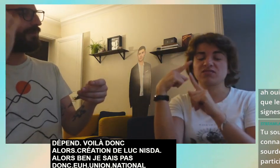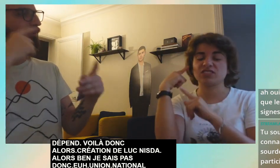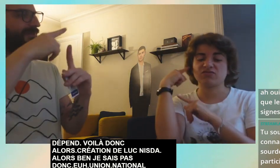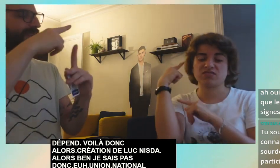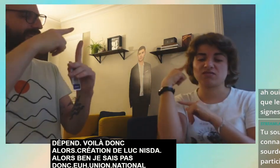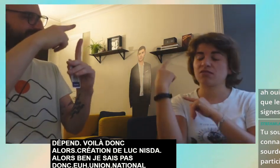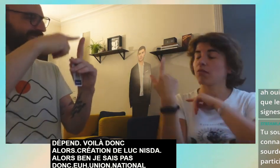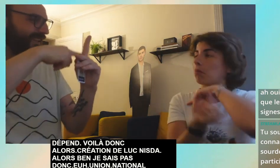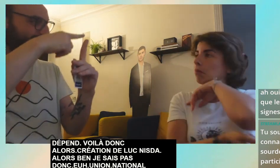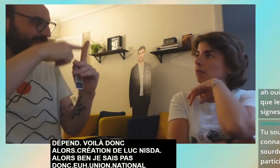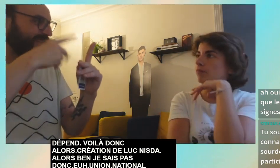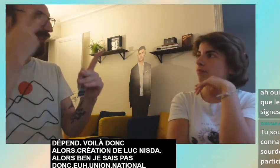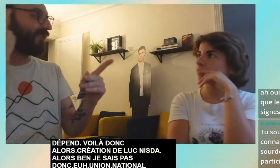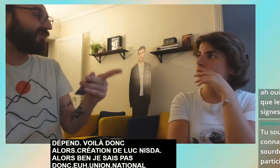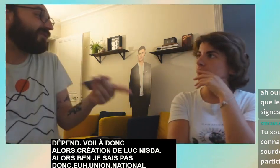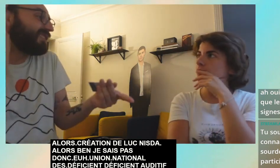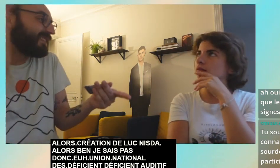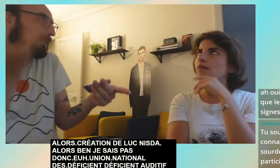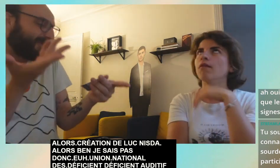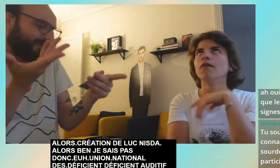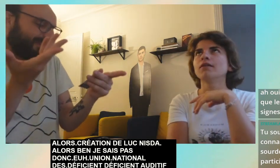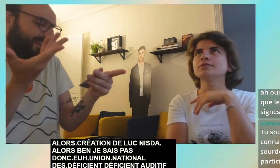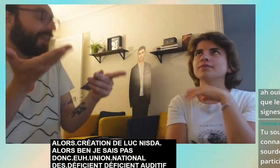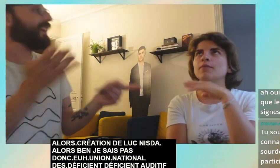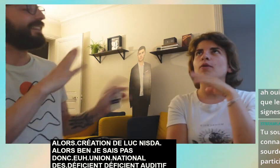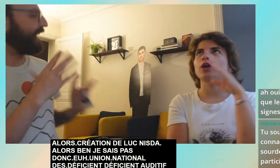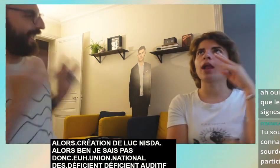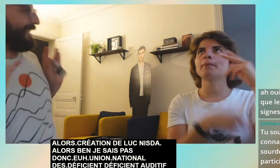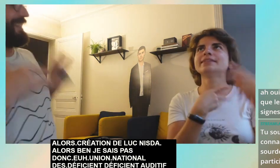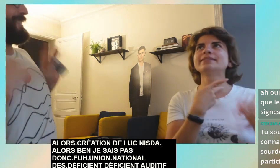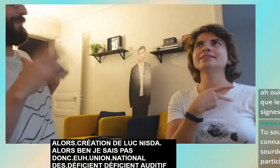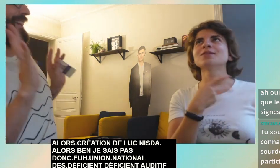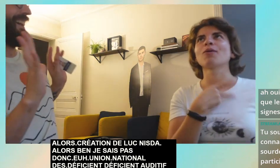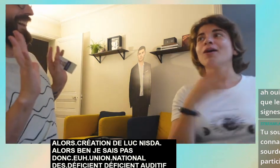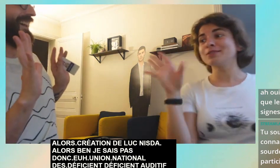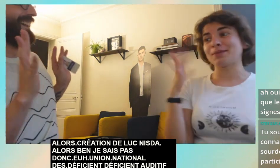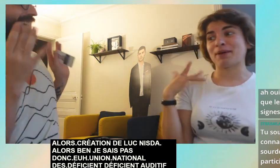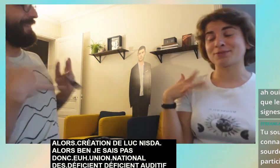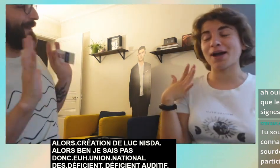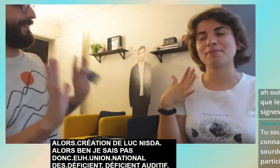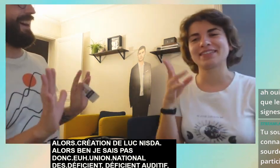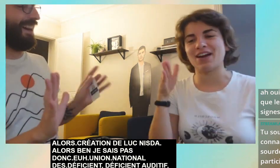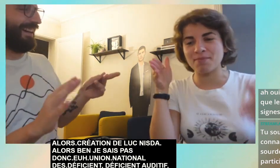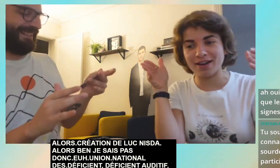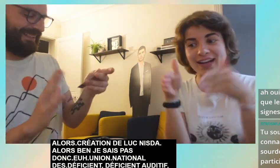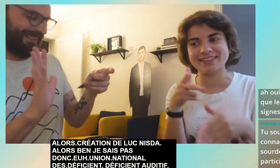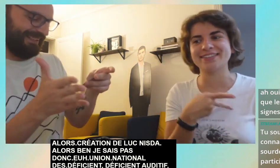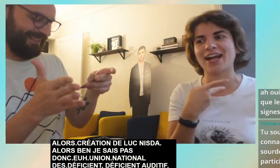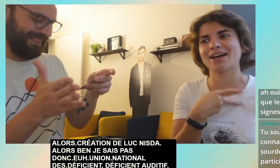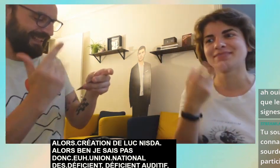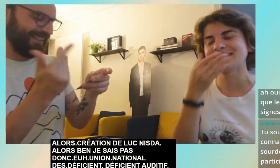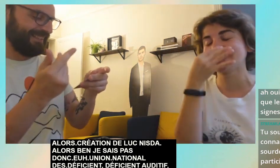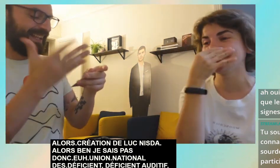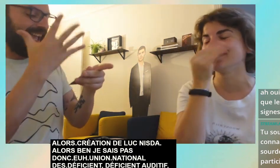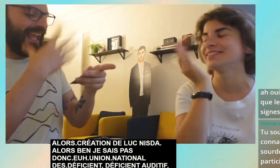auditifs. Voilà. Déficients auditifs. Vraiment dans la Eh, médecine, c'est pas moi. quoi. Oui, t'es pas C'est toi, pas mais moi. t'es vraiment dans la médecine.